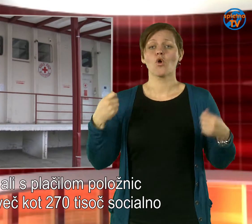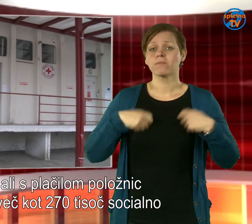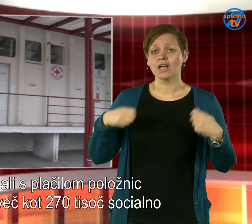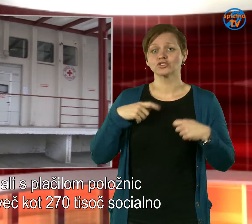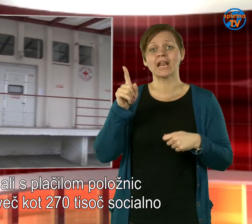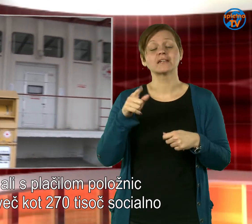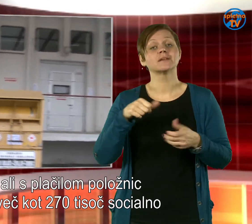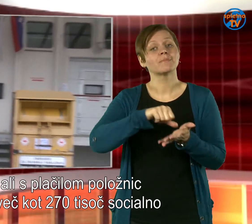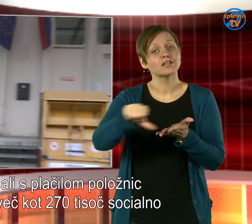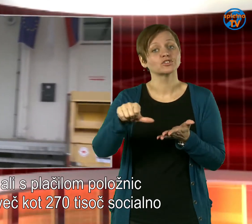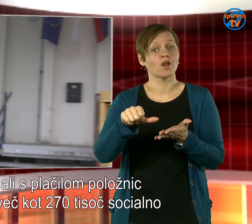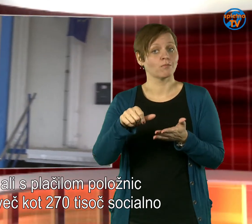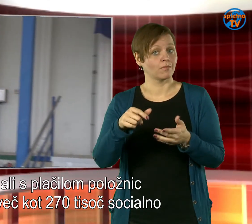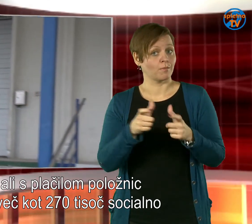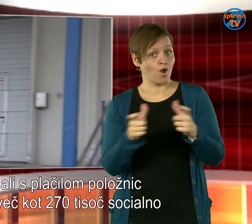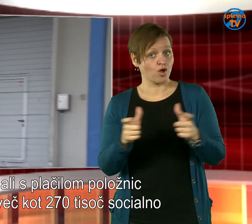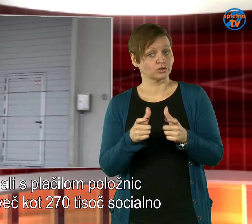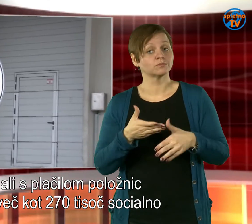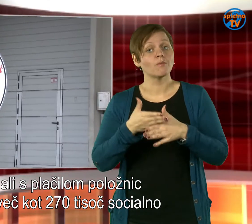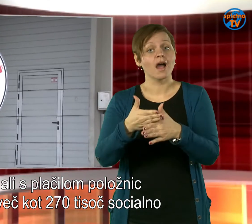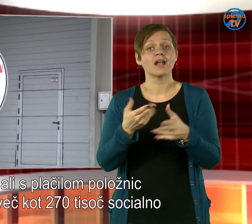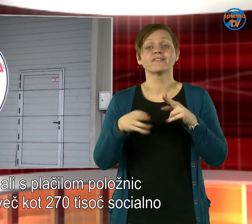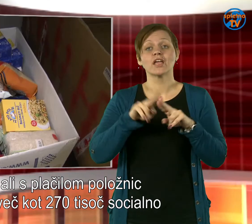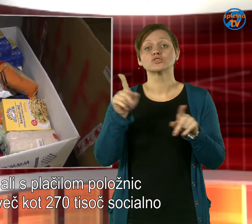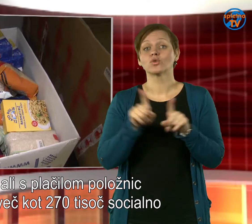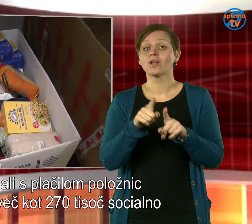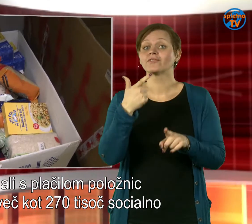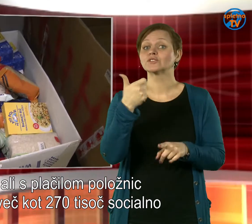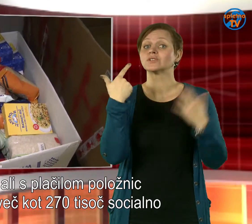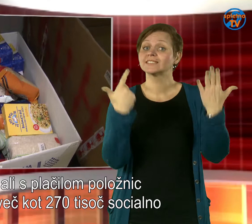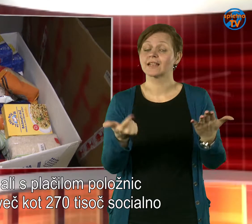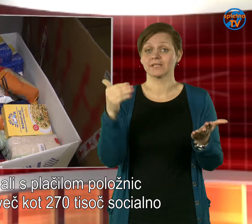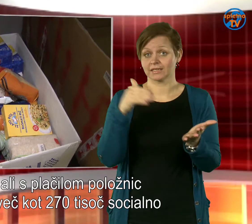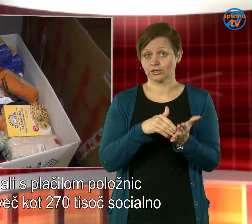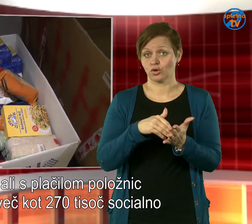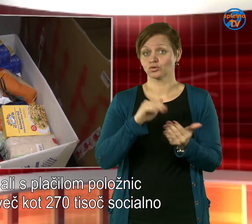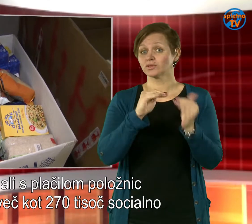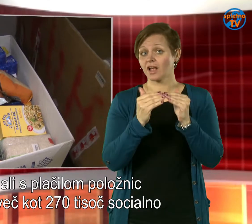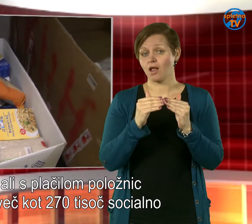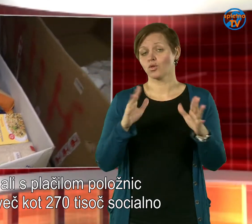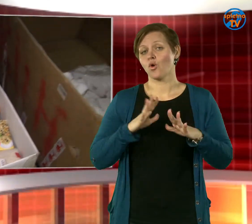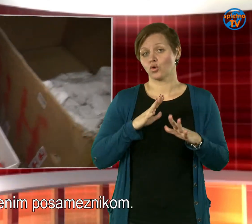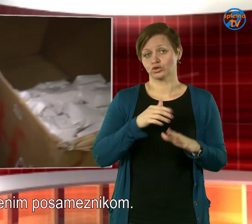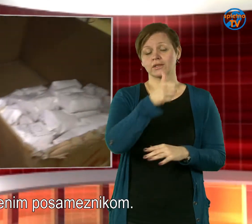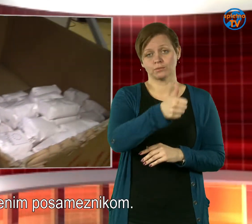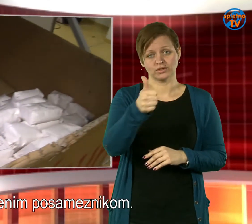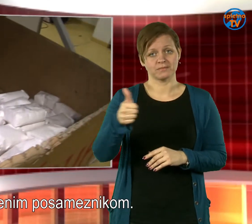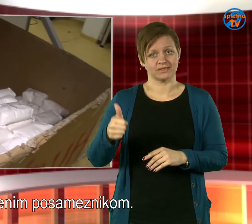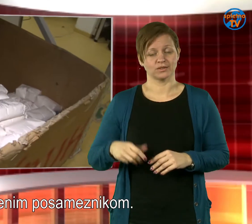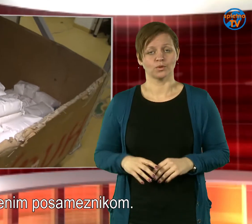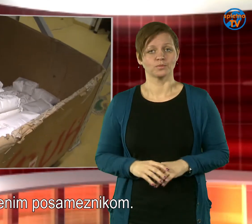položnic pomagali več kot 270 tisoč socialno ogroženim posameznikom.